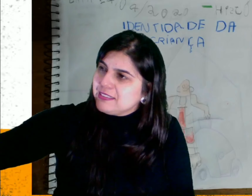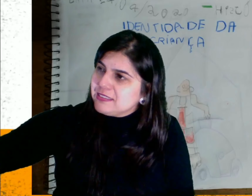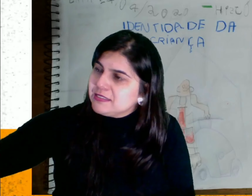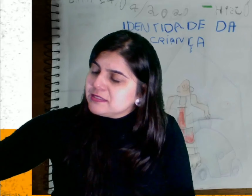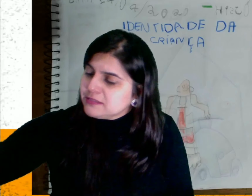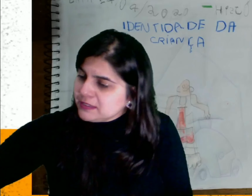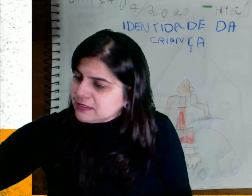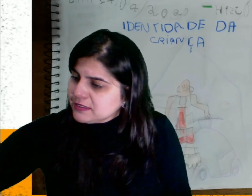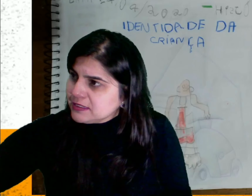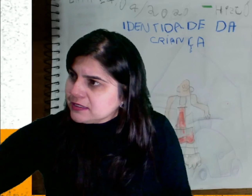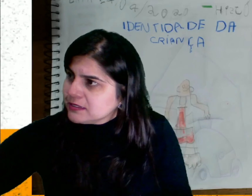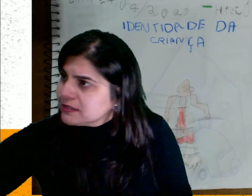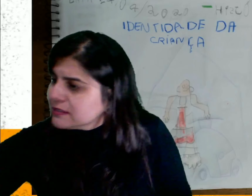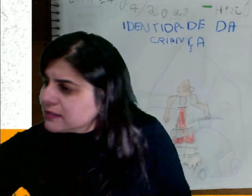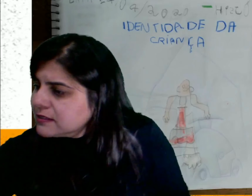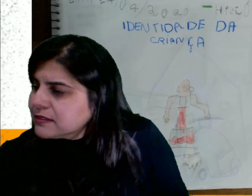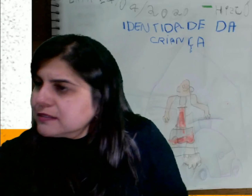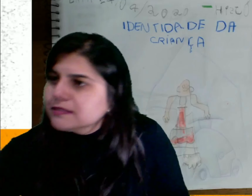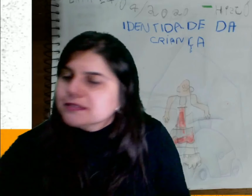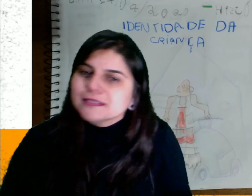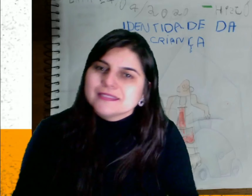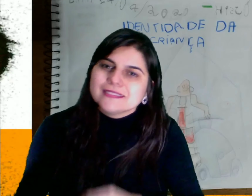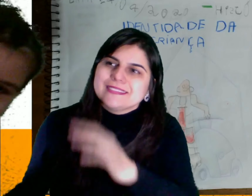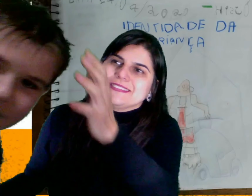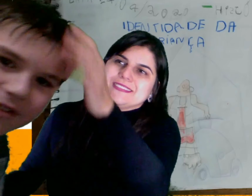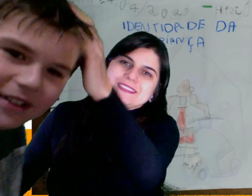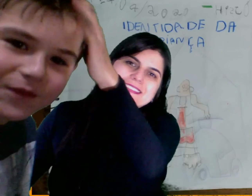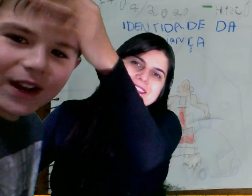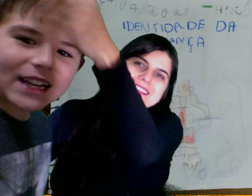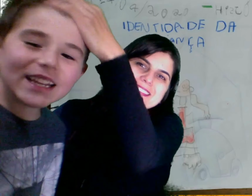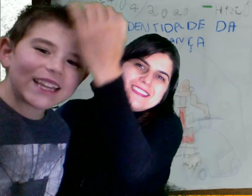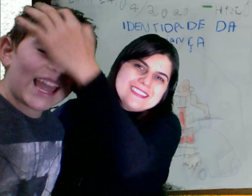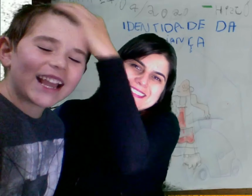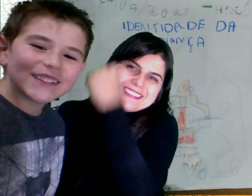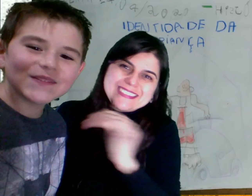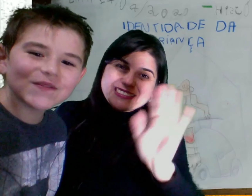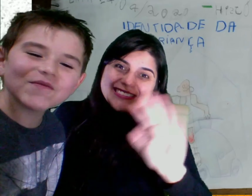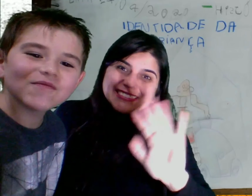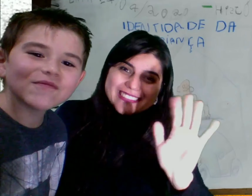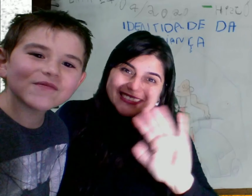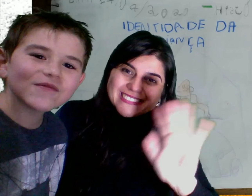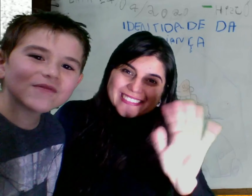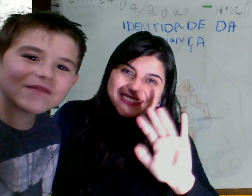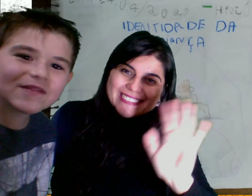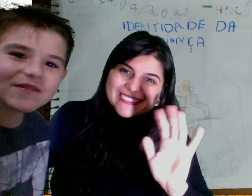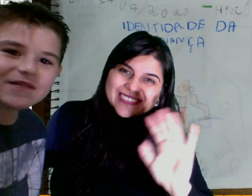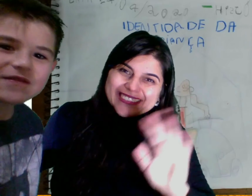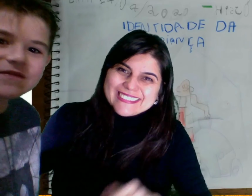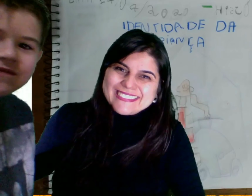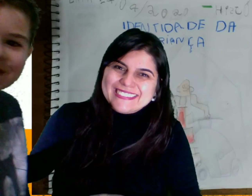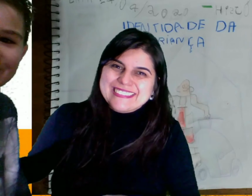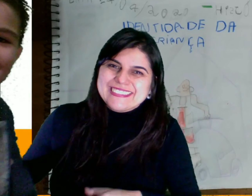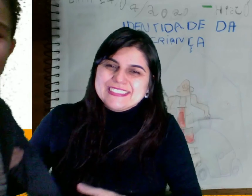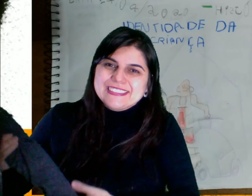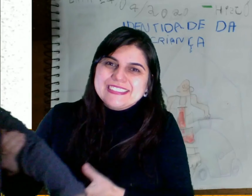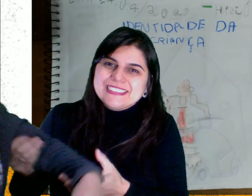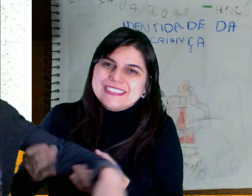vergonha. Vem aqui, filho, só para mostrar para eles verem você.